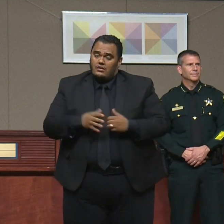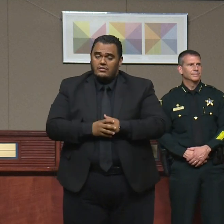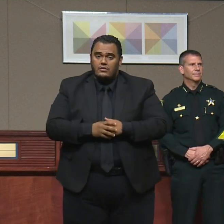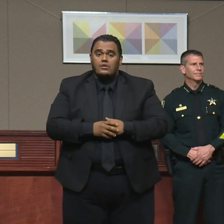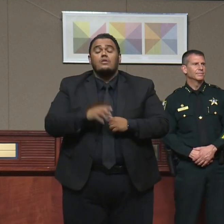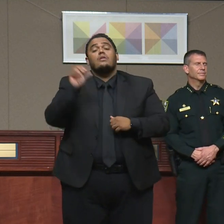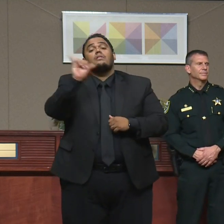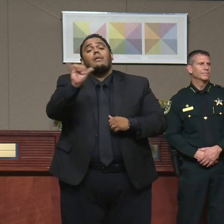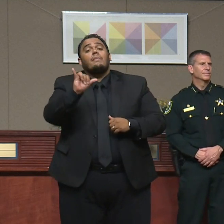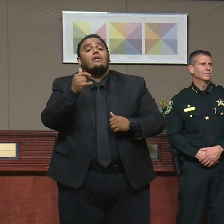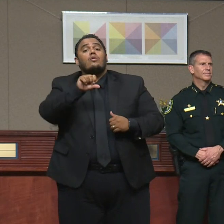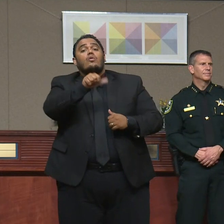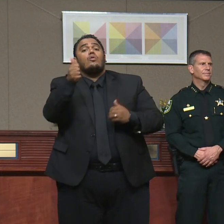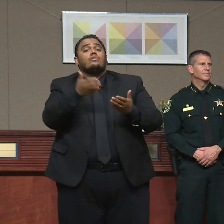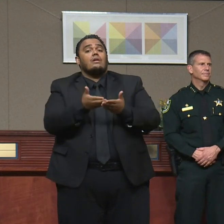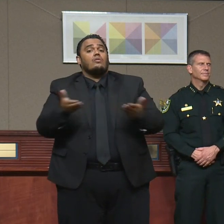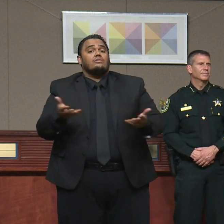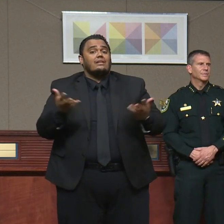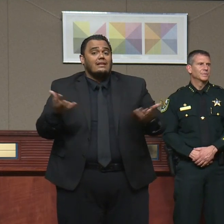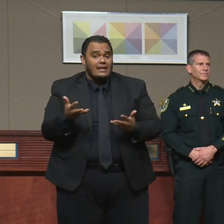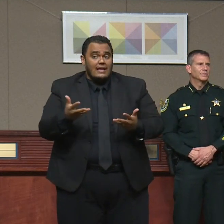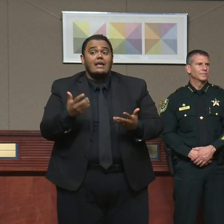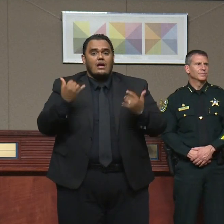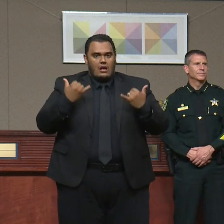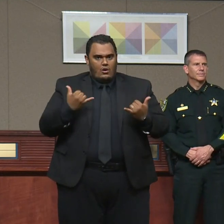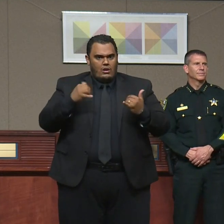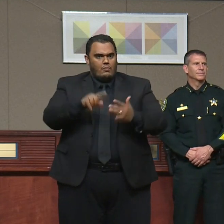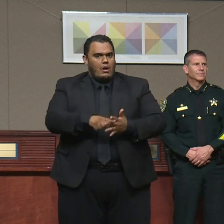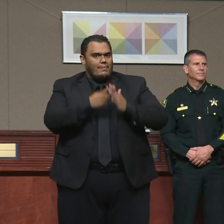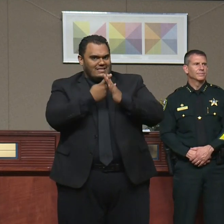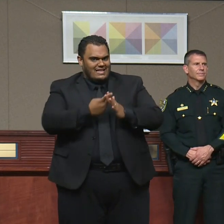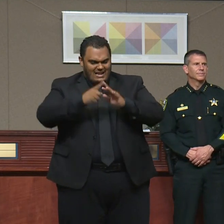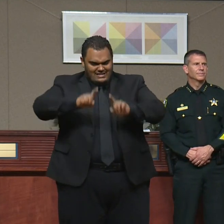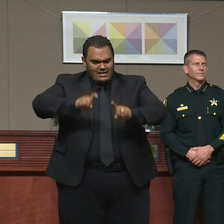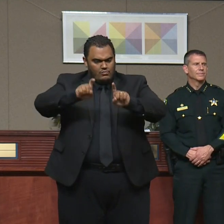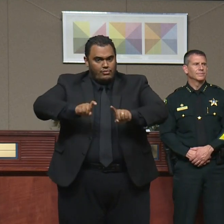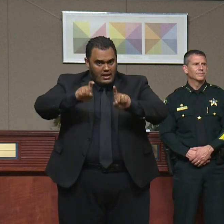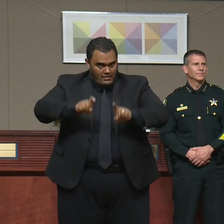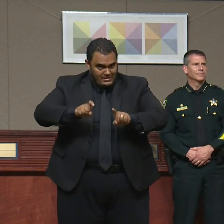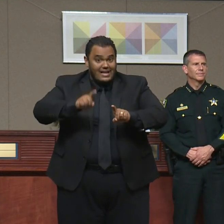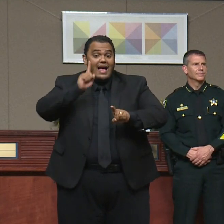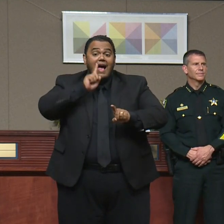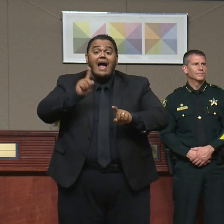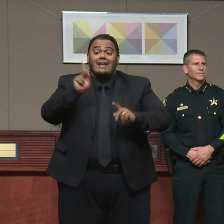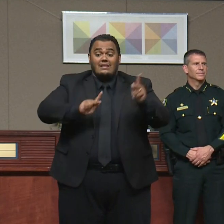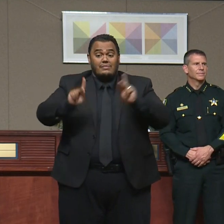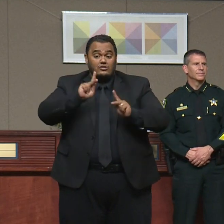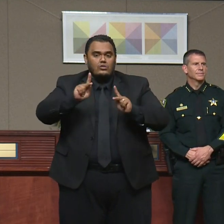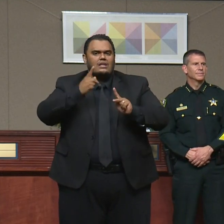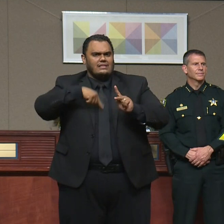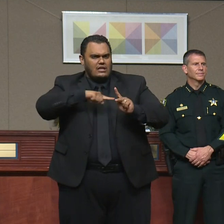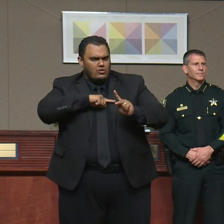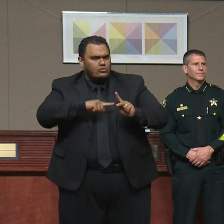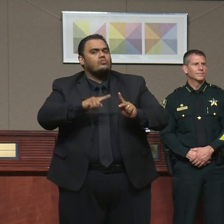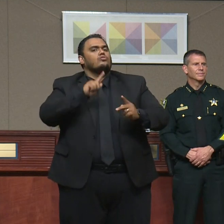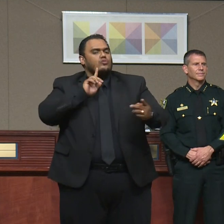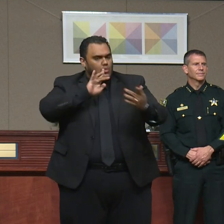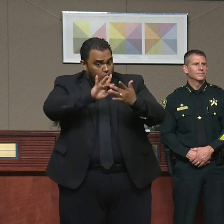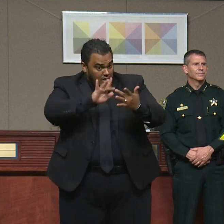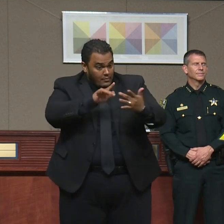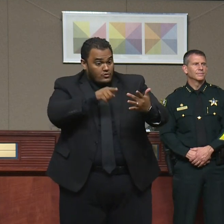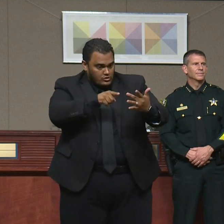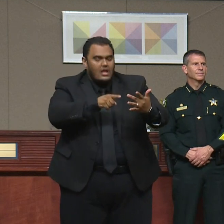hacer diferente es empezar a hacer pruebas a las personas que vamos entrevistando que han estado con contactos